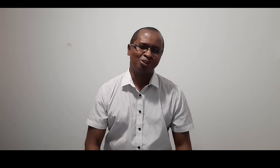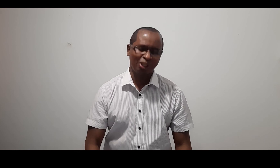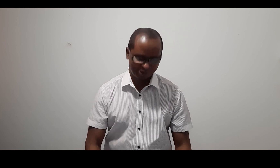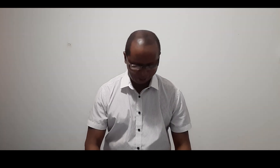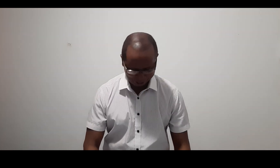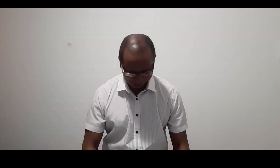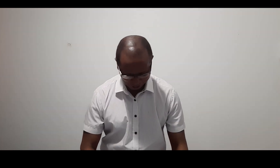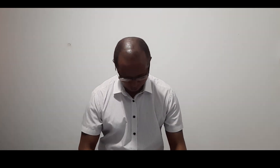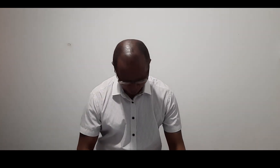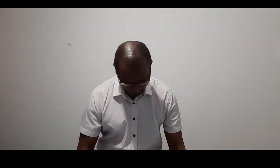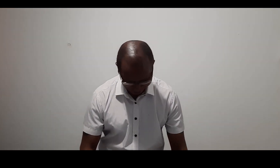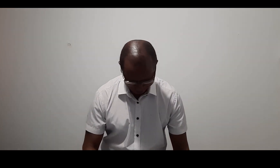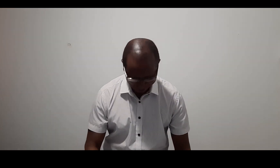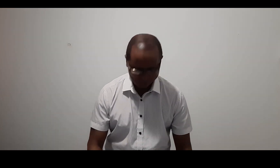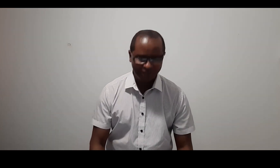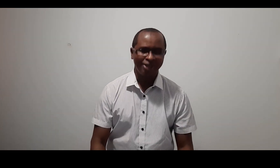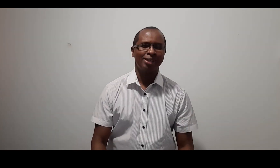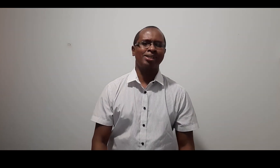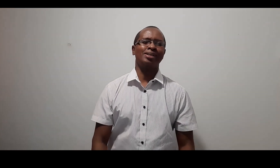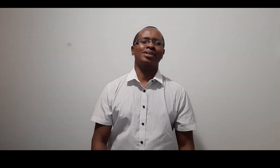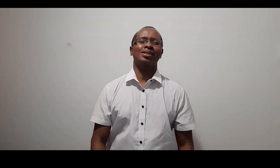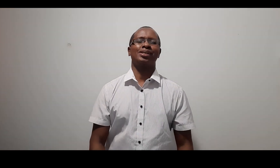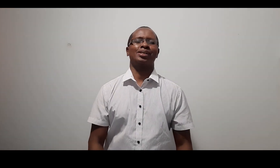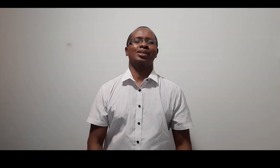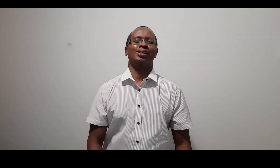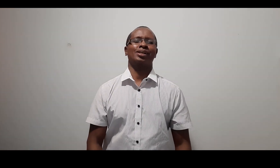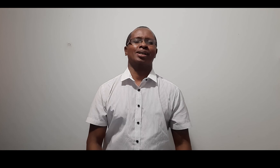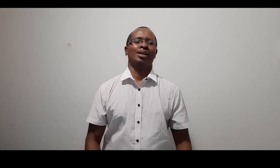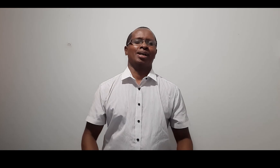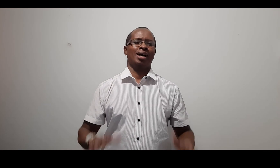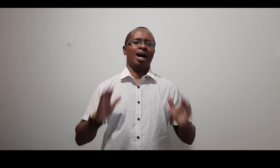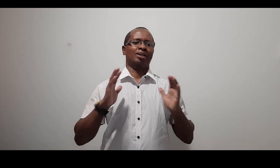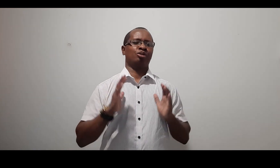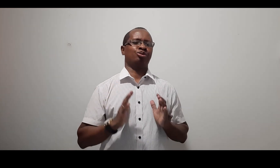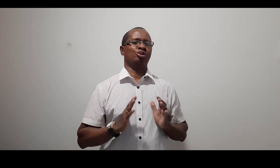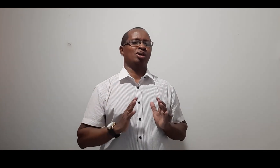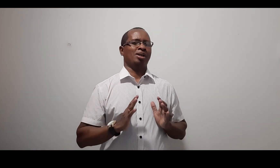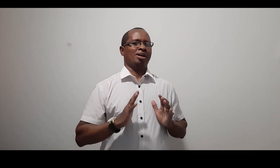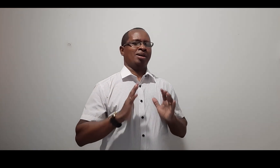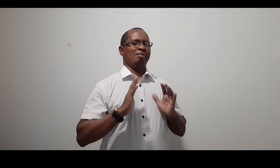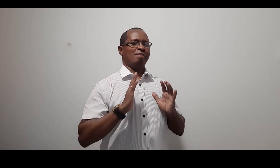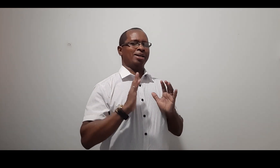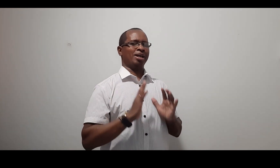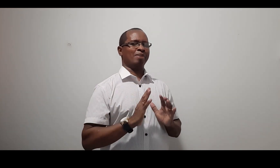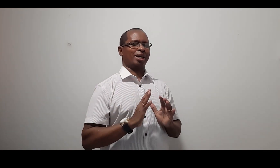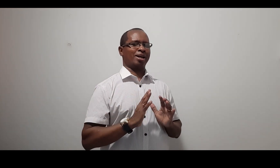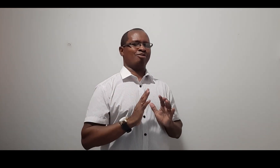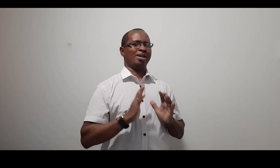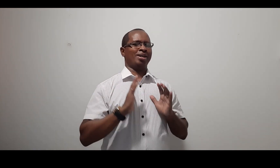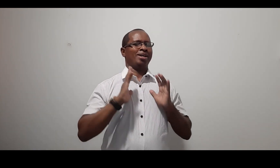feny fahamasinana koa, sy ny sisa sy ny sisa. Ary de fo maniry manakariva